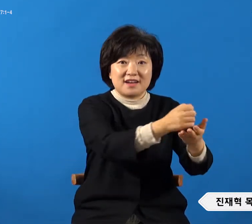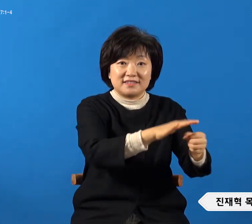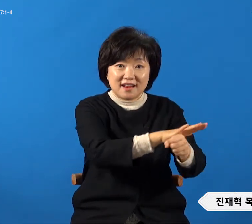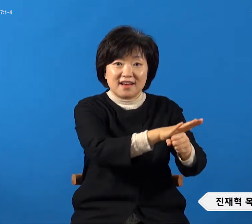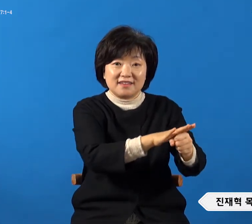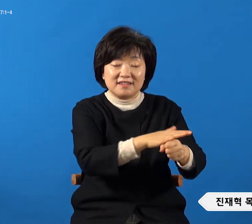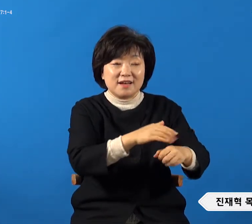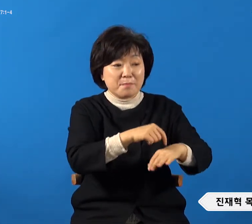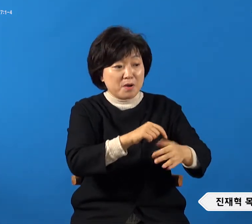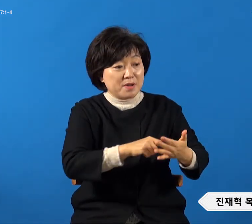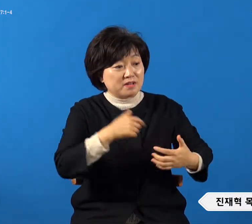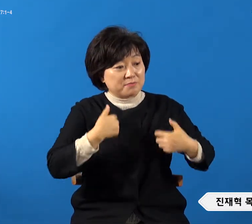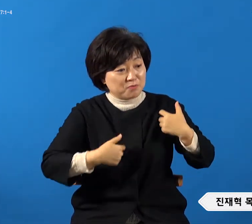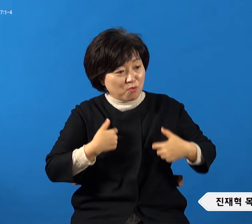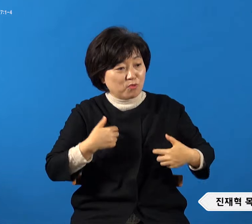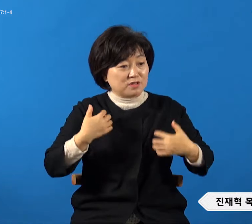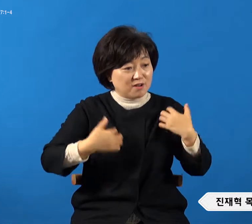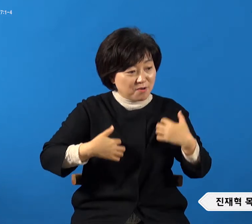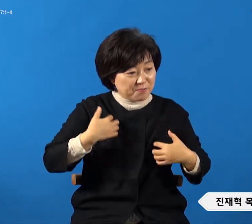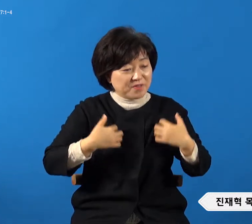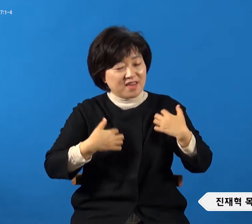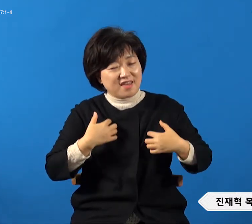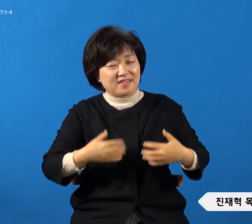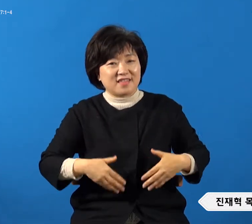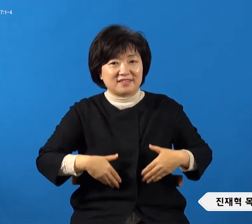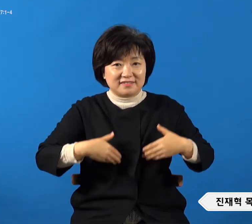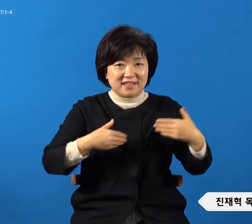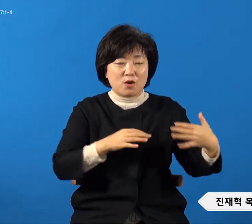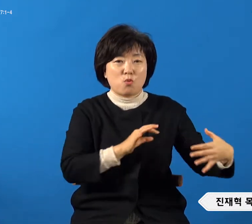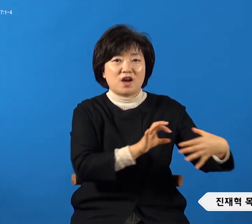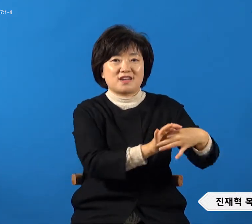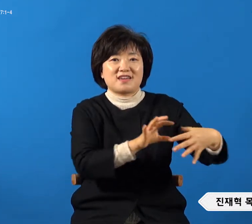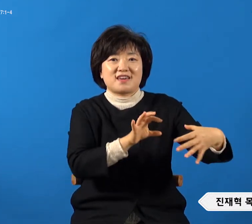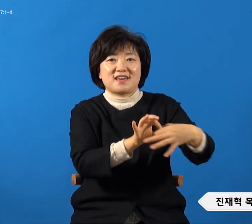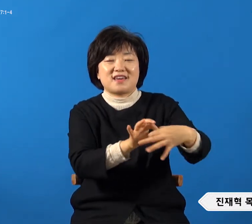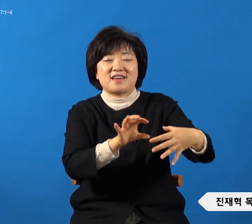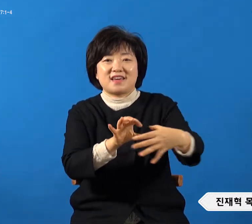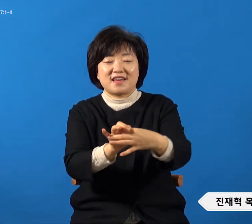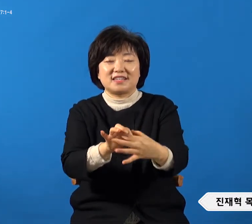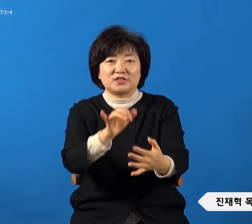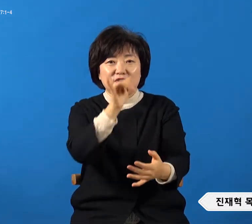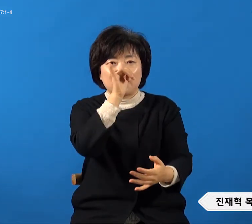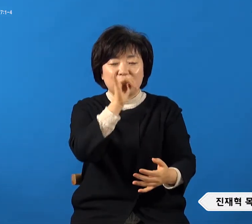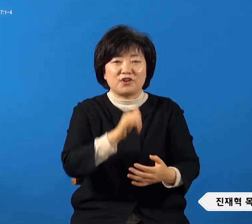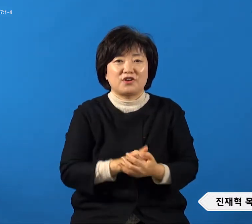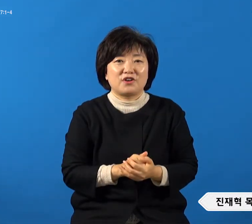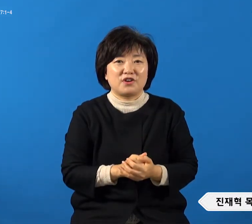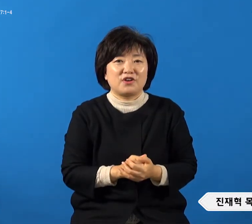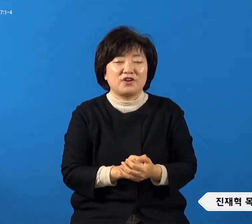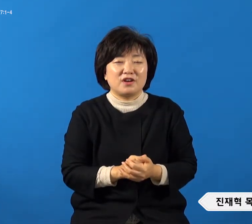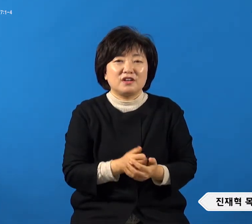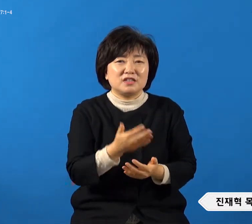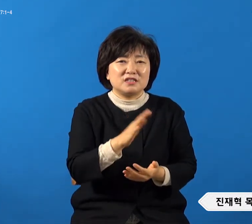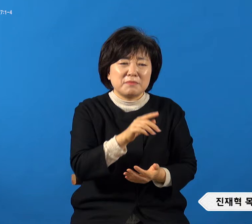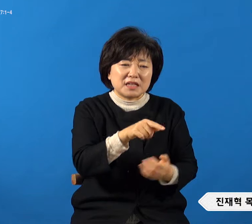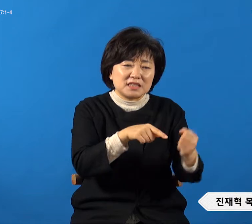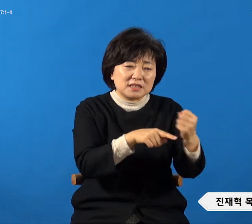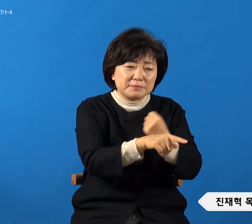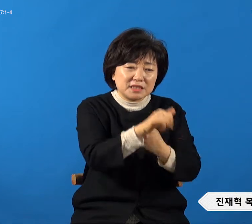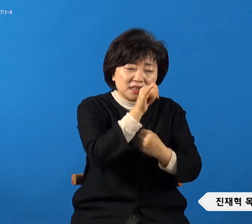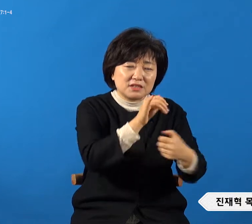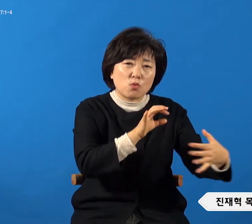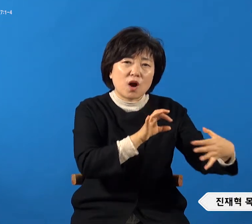우리의 마음을 기쁘게 하고 즐겁게 하는 따뜻한 관계들도 존재합니다. 그런데 그 의미